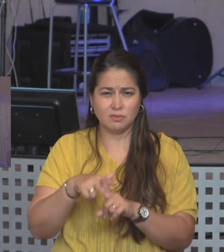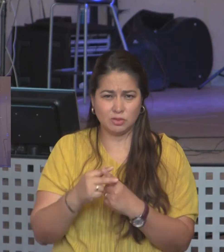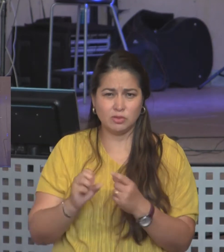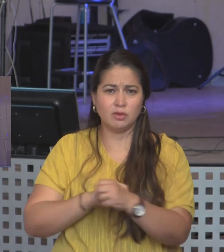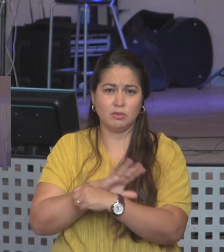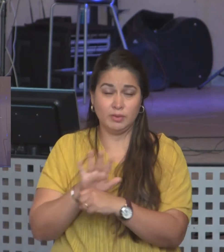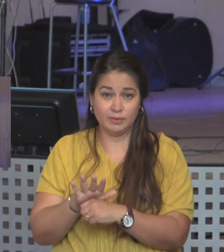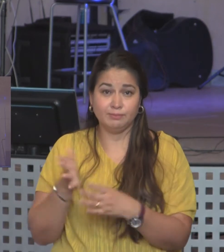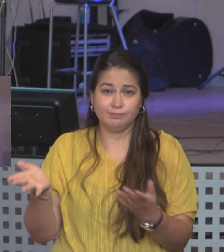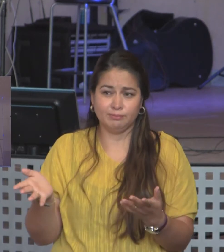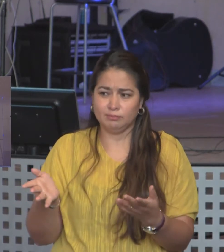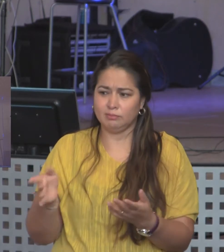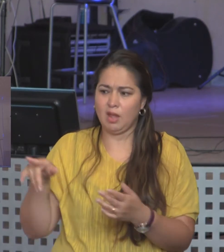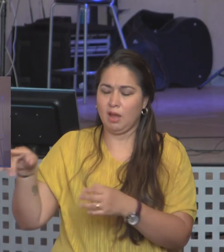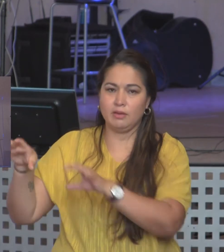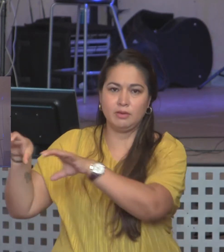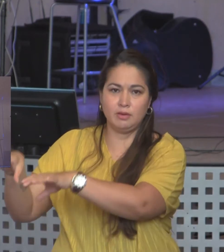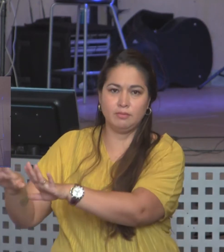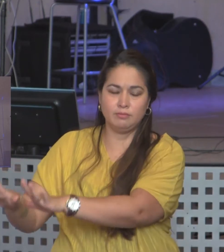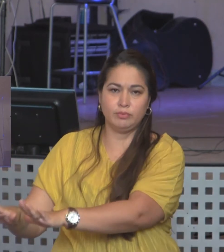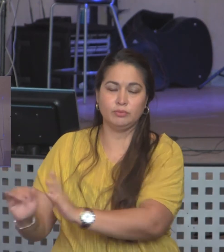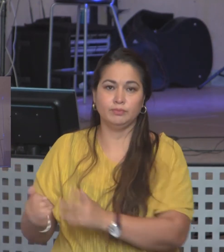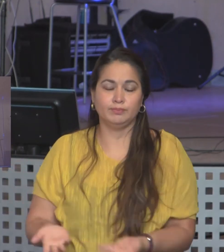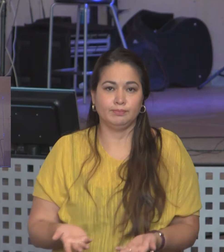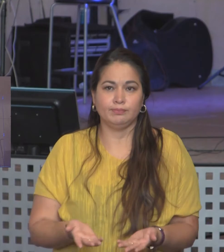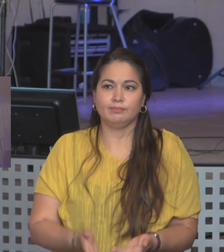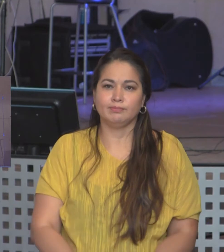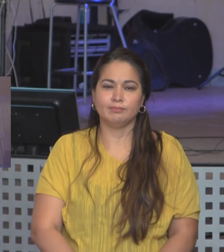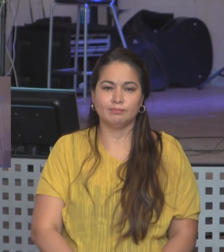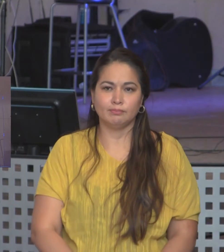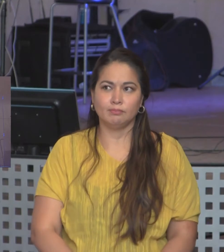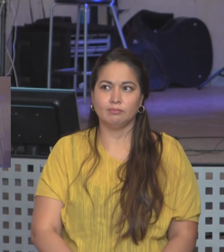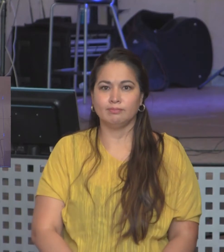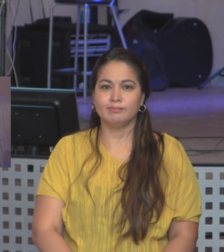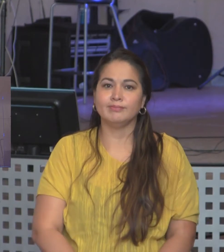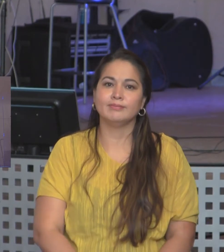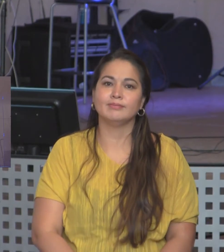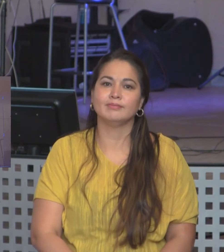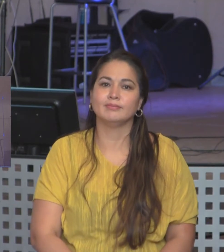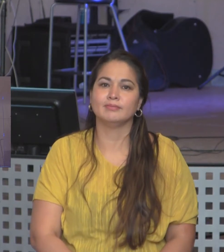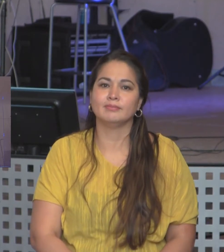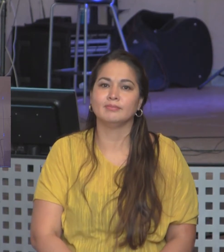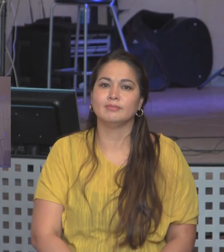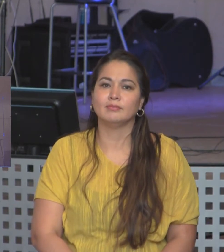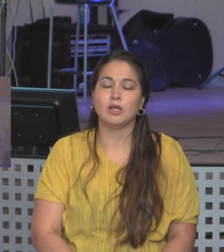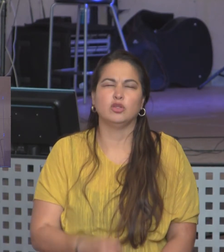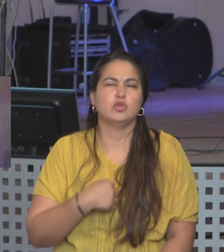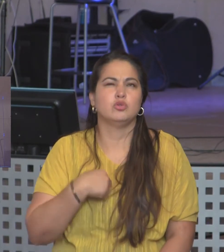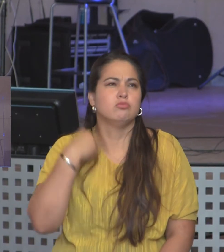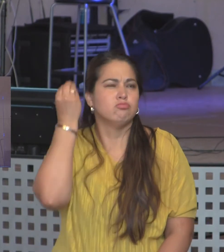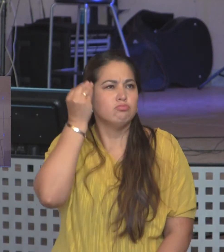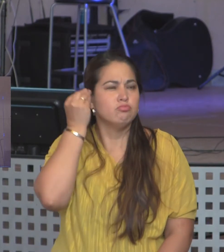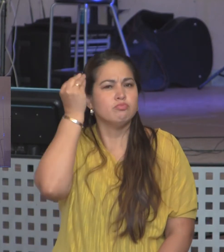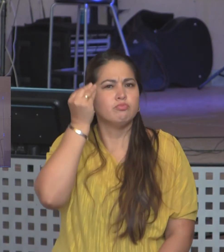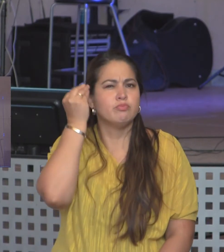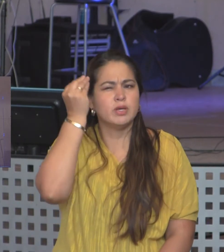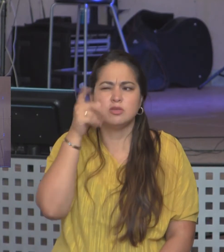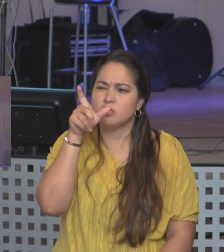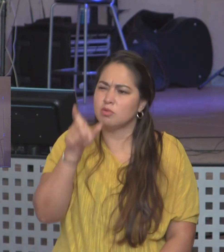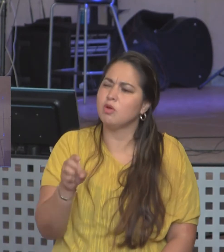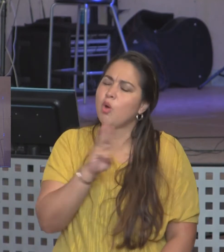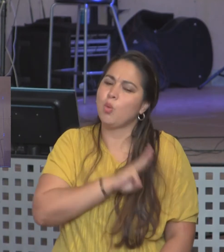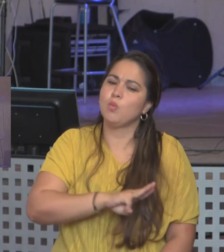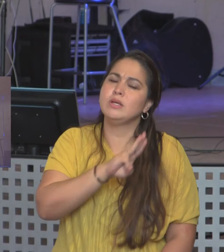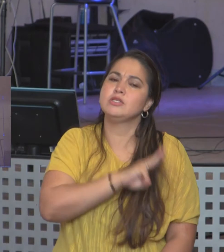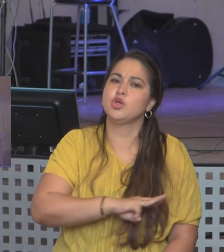de conjeturas, pero al final, como siempre, explota en la cabeza la misma